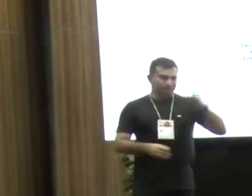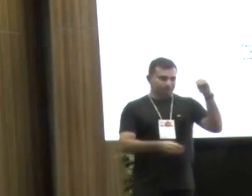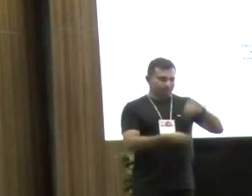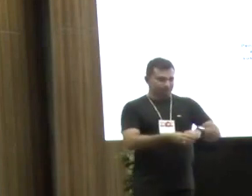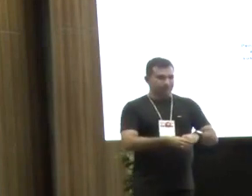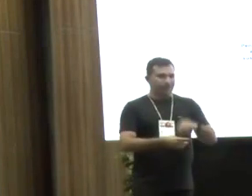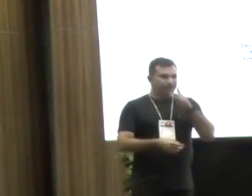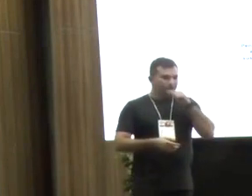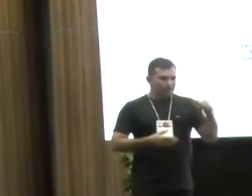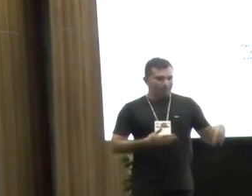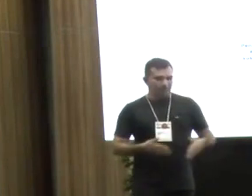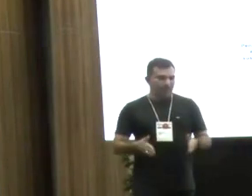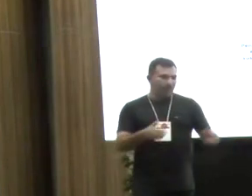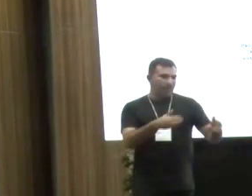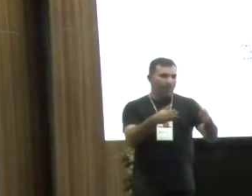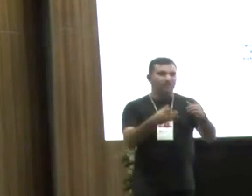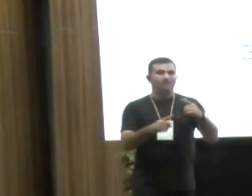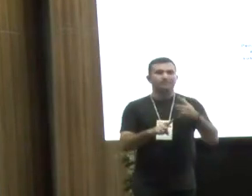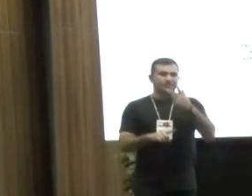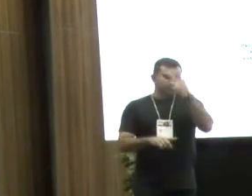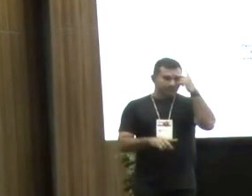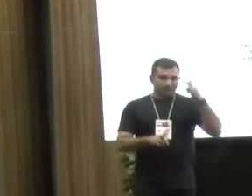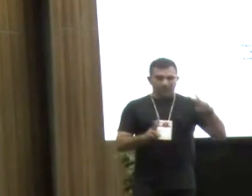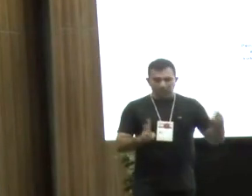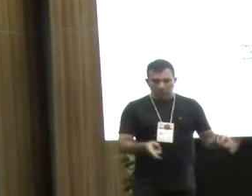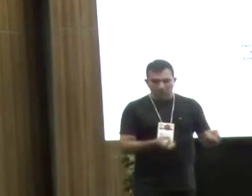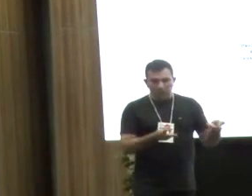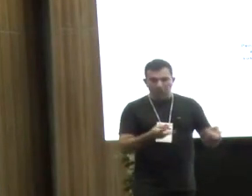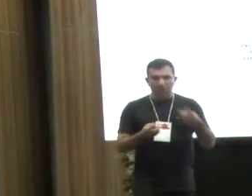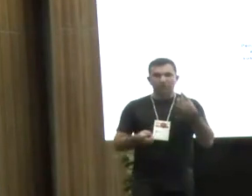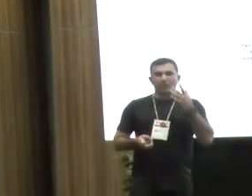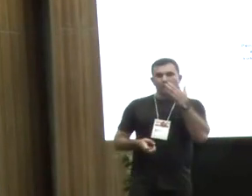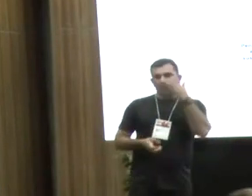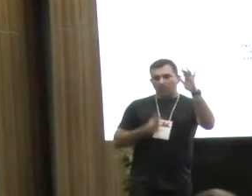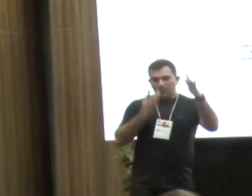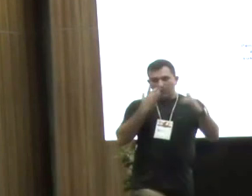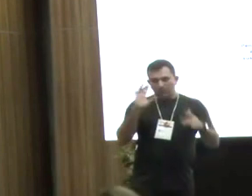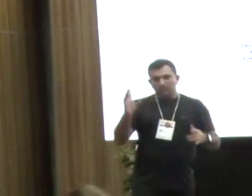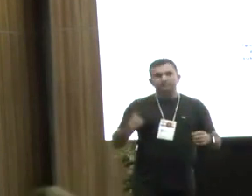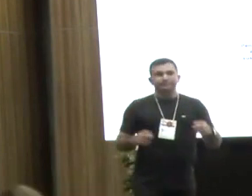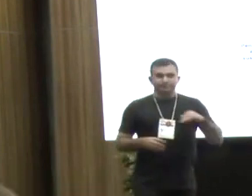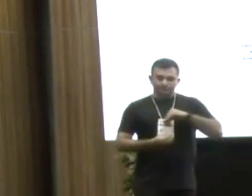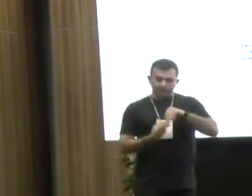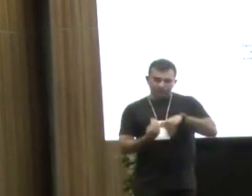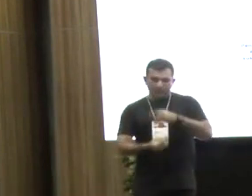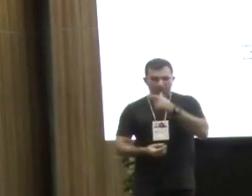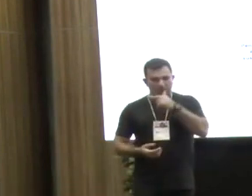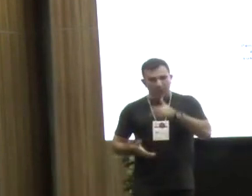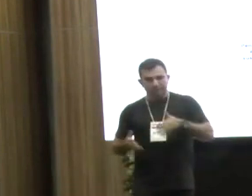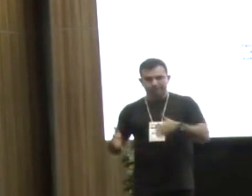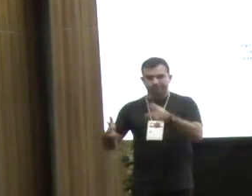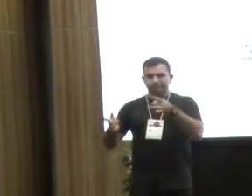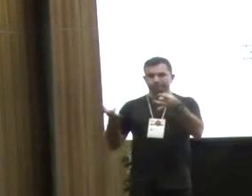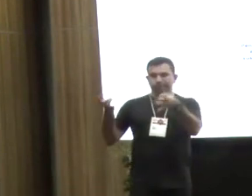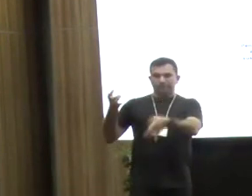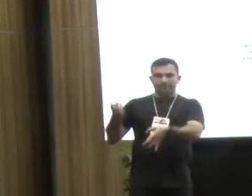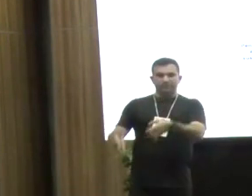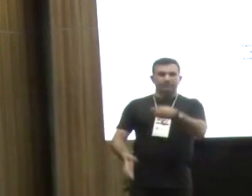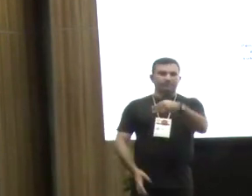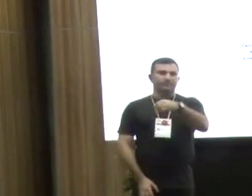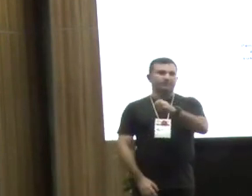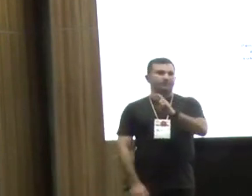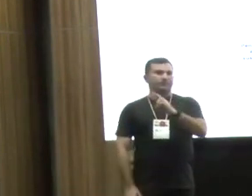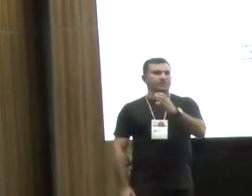Então, eu não posso, porque eu tive uma ideia e ela resolve economicamente, no curto